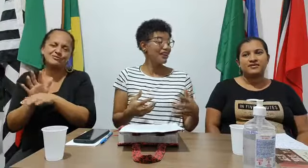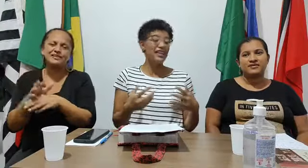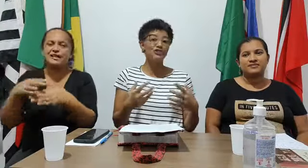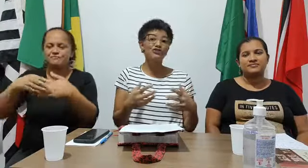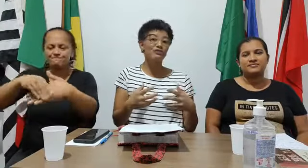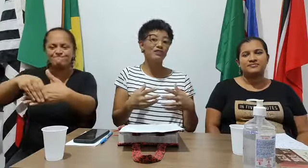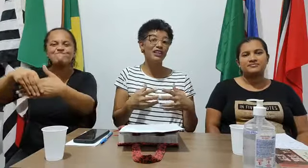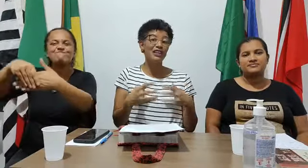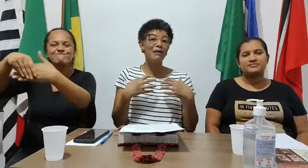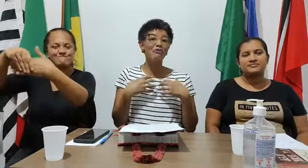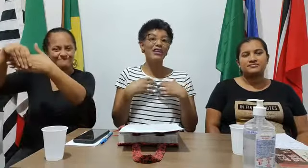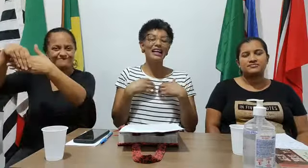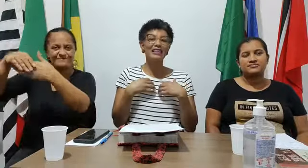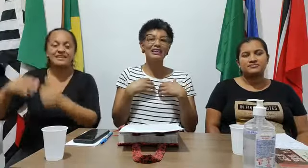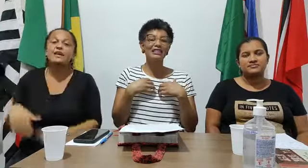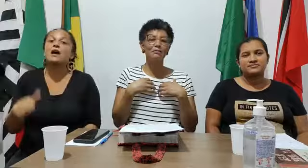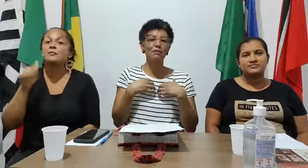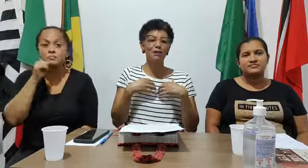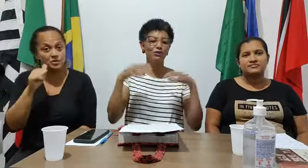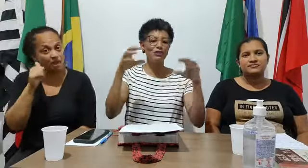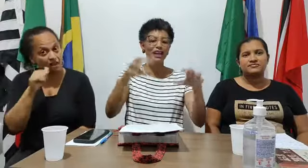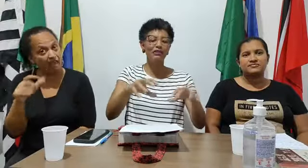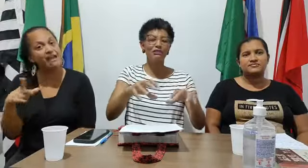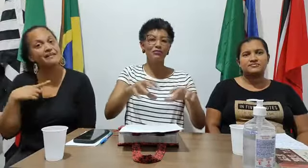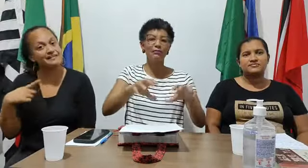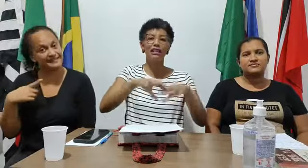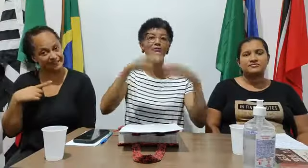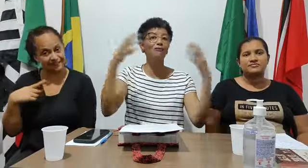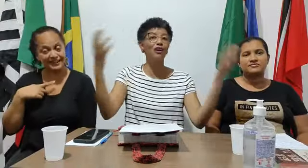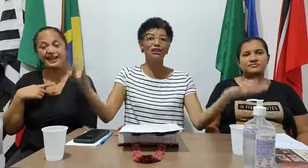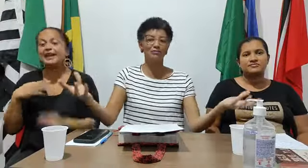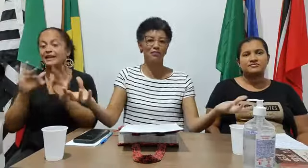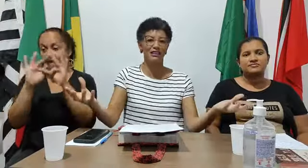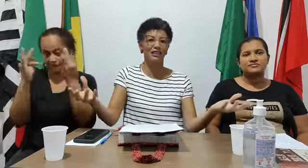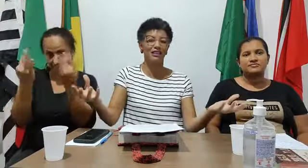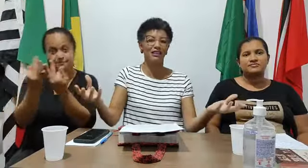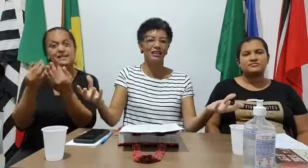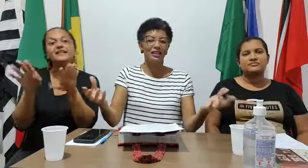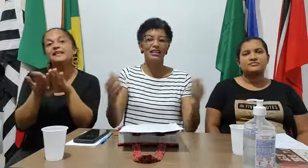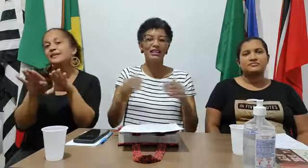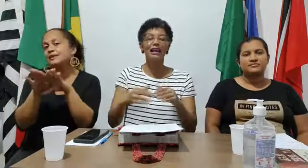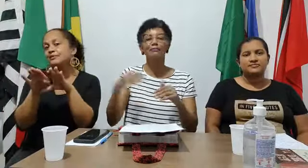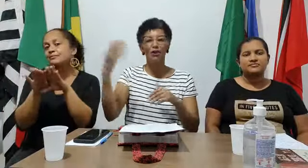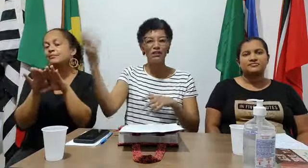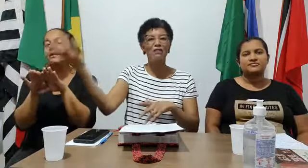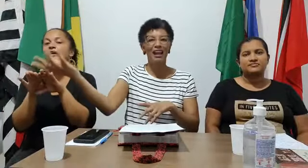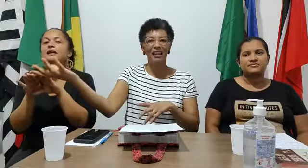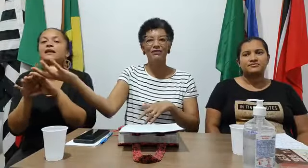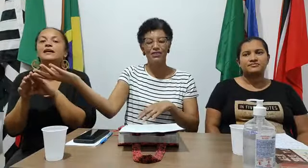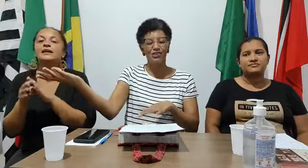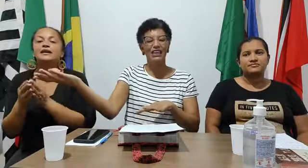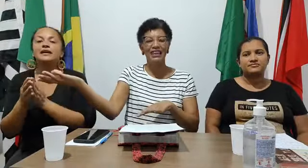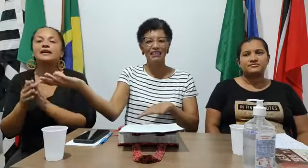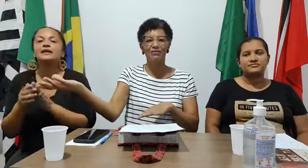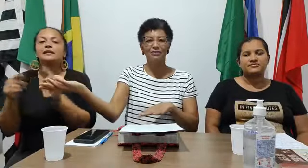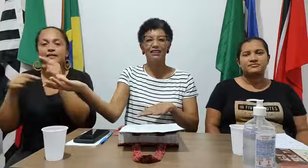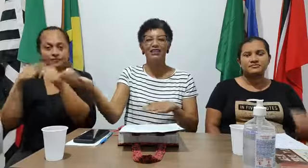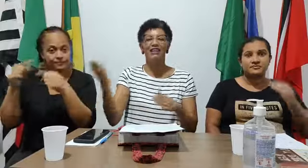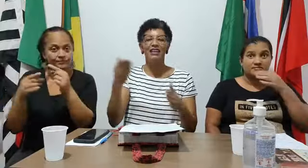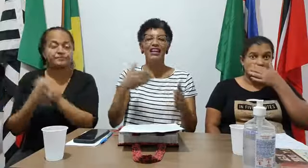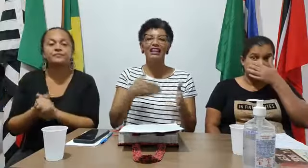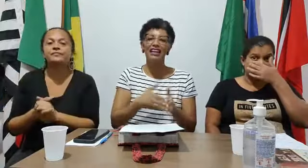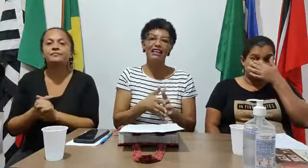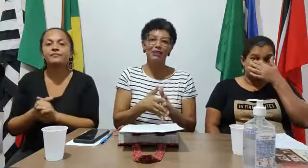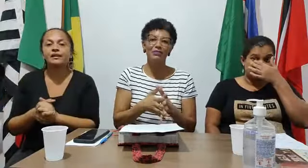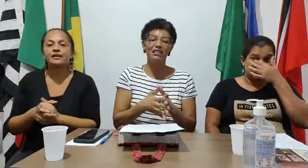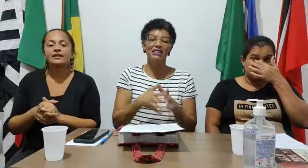Fabi? E a gente vê que a mulher tem esse papel dentro da família e fora da família. E na próxima live de quinta-feira,